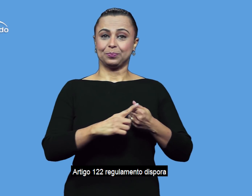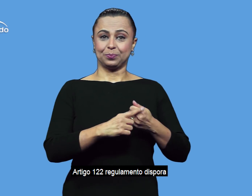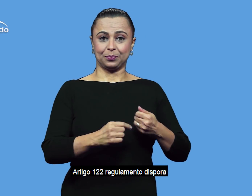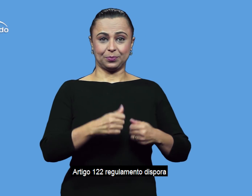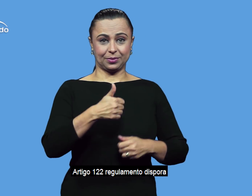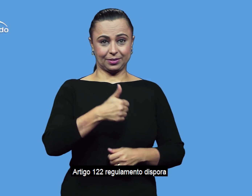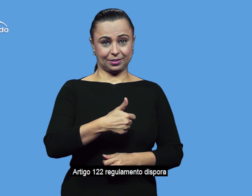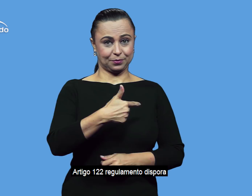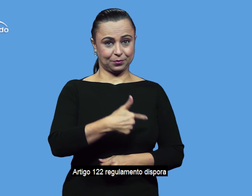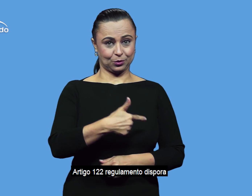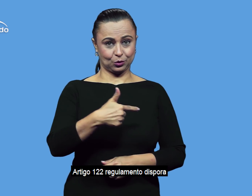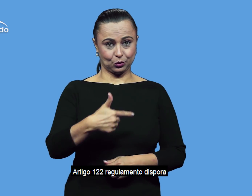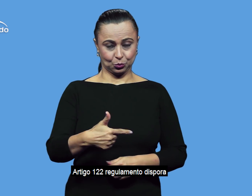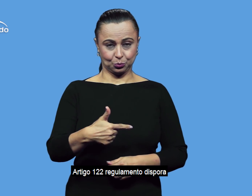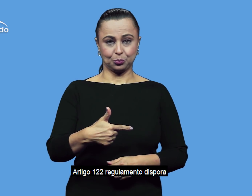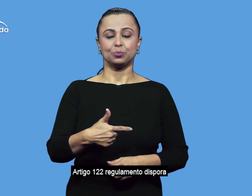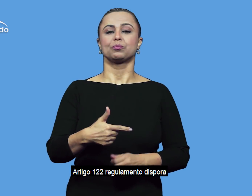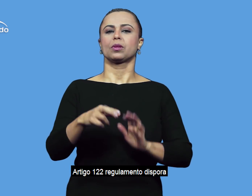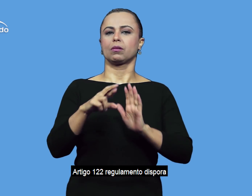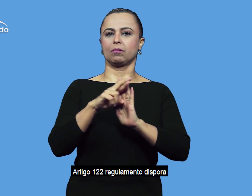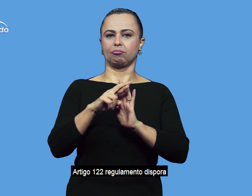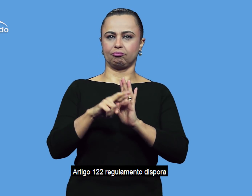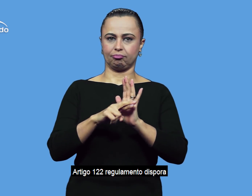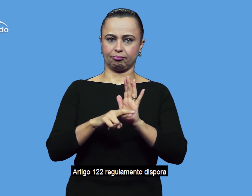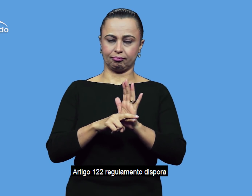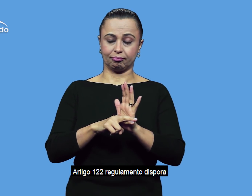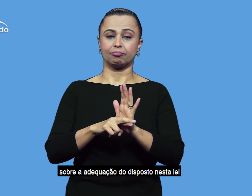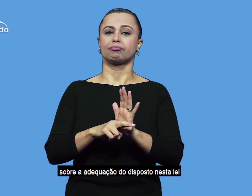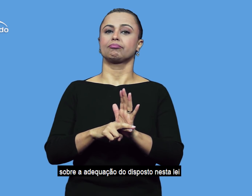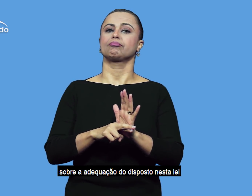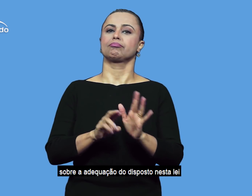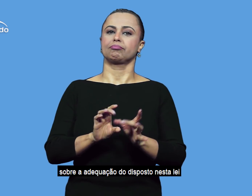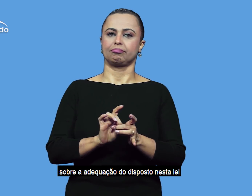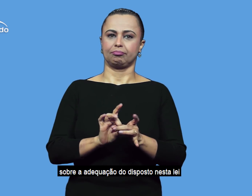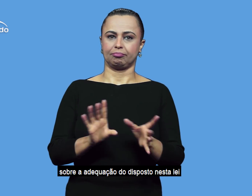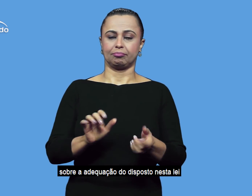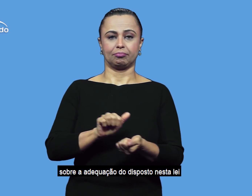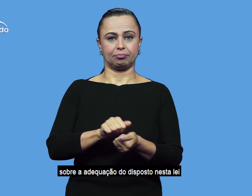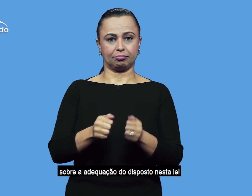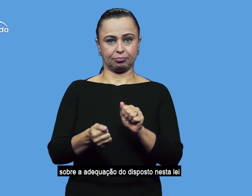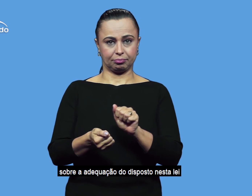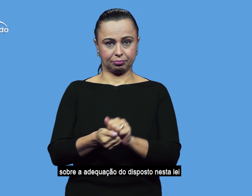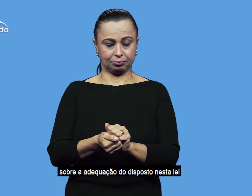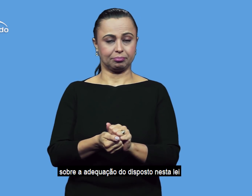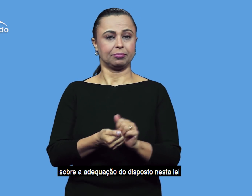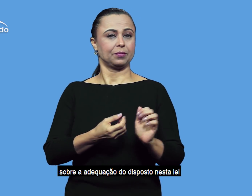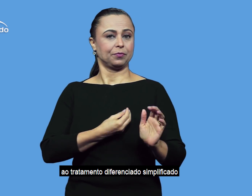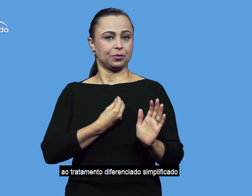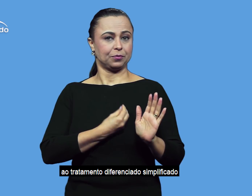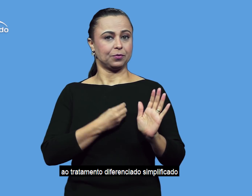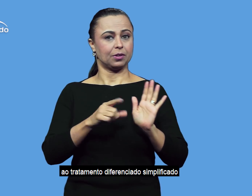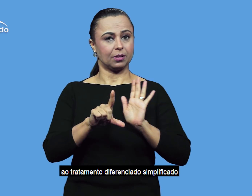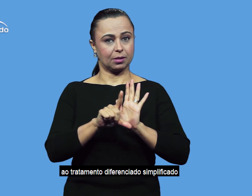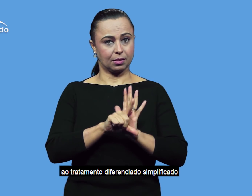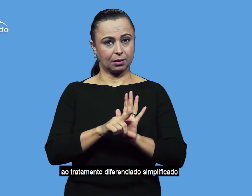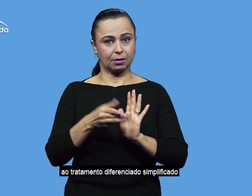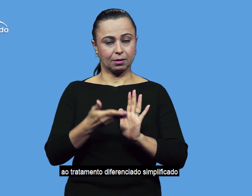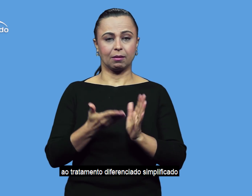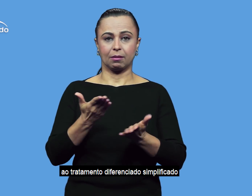122 regulamento de explorar sobre a adequação do disposto nesta lei ao tratamento diferenciado